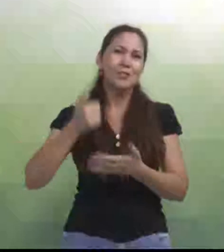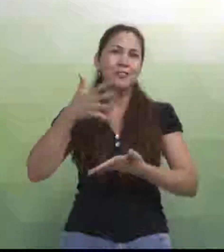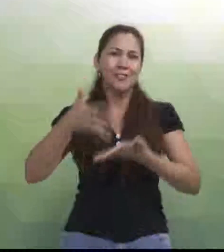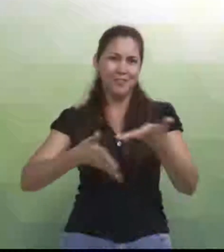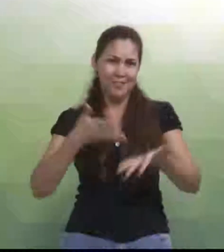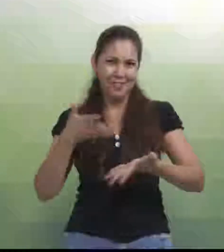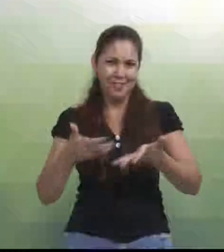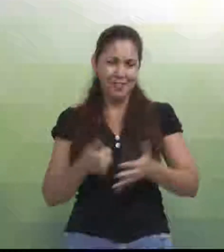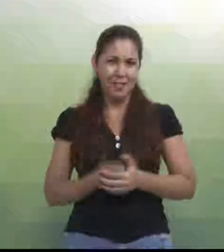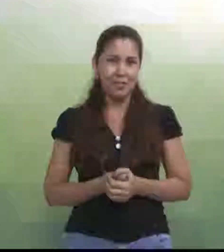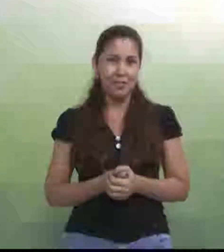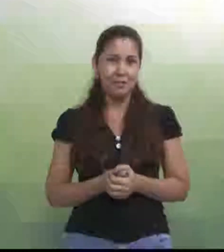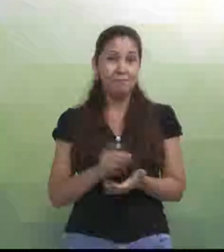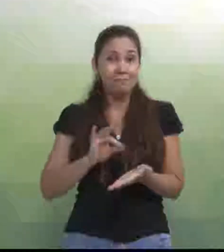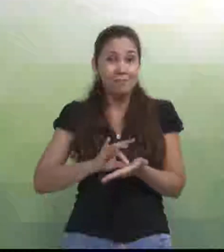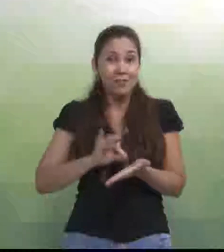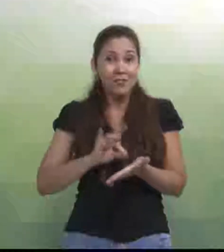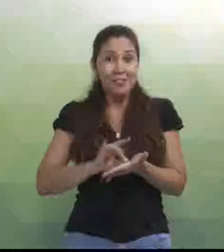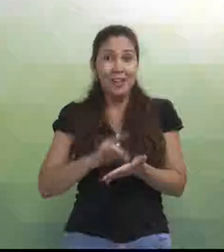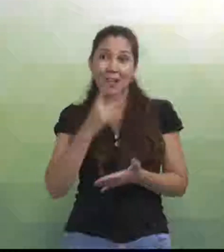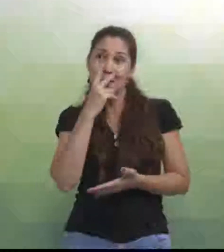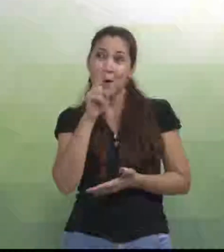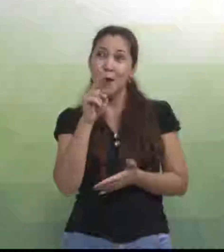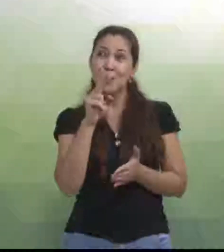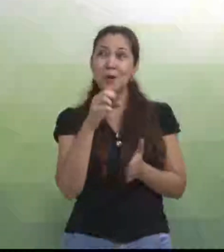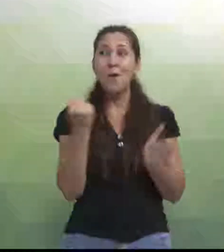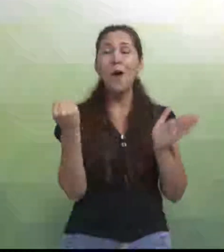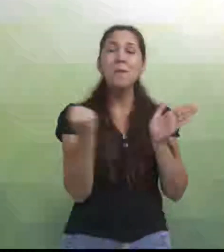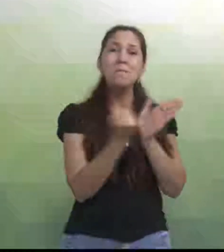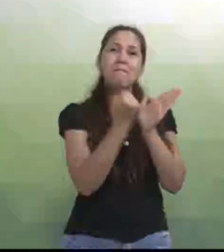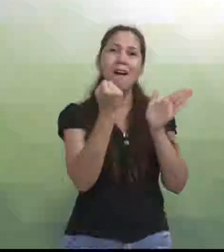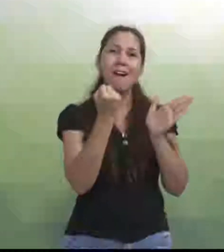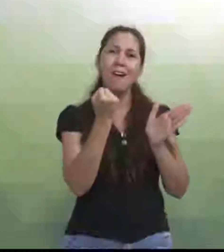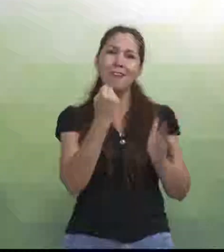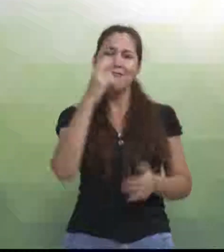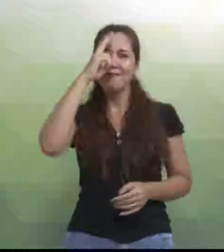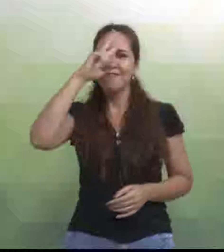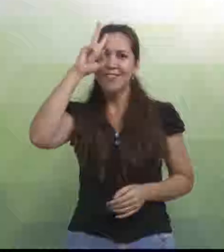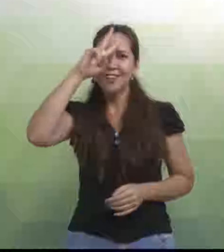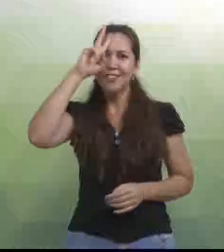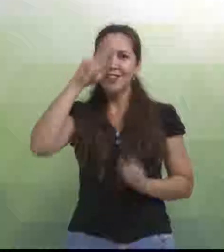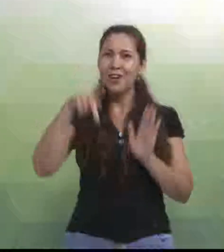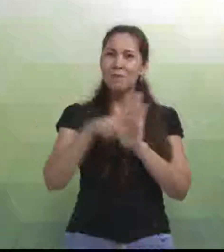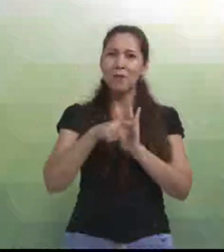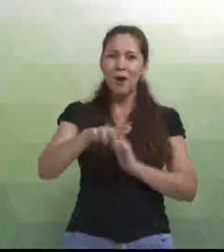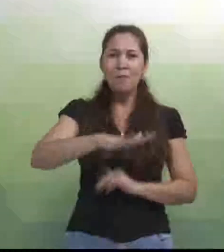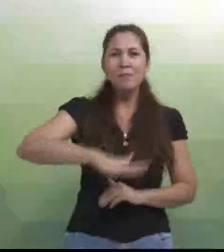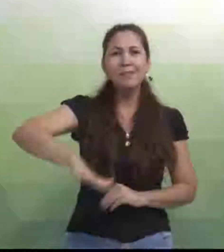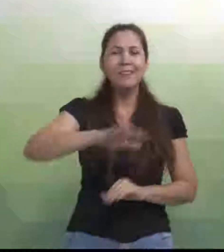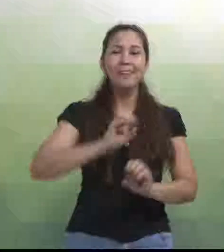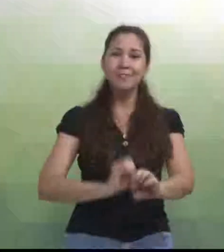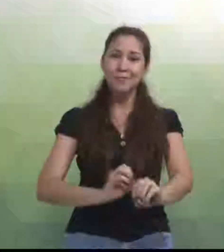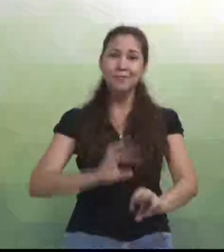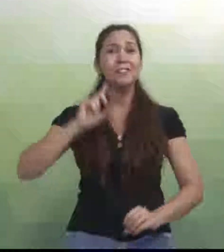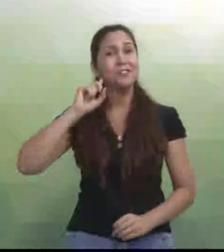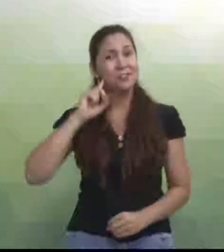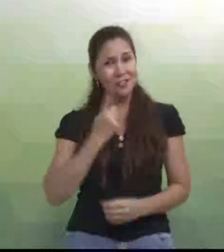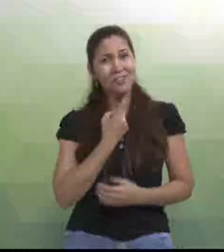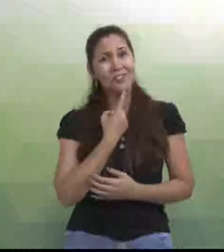essa legislação foi uma marca na história dos surdos, no ensino dos surdos. Porque nós hoje